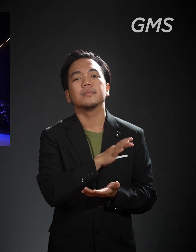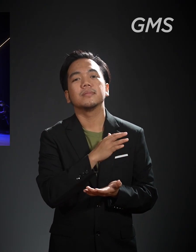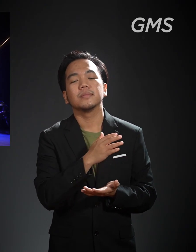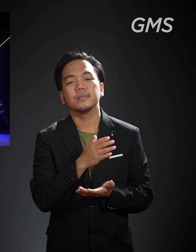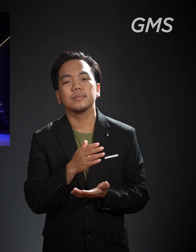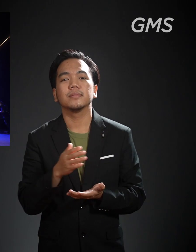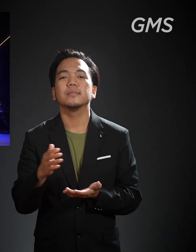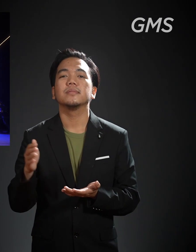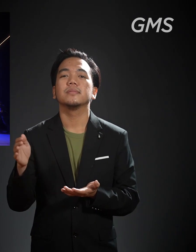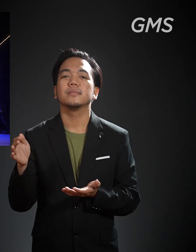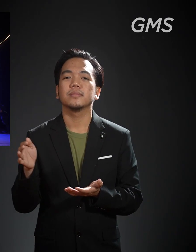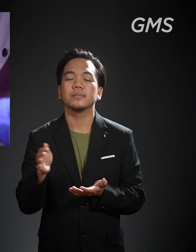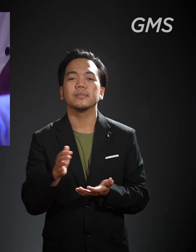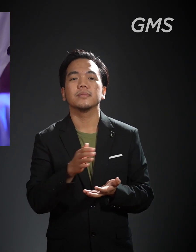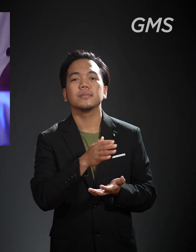hallelujah.